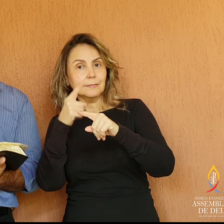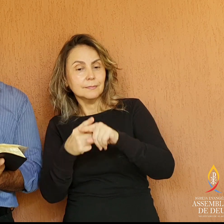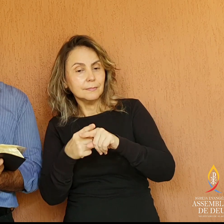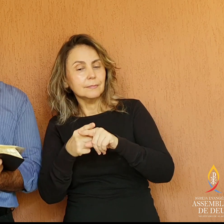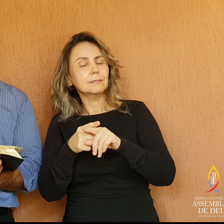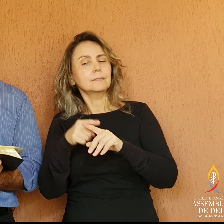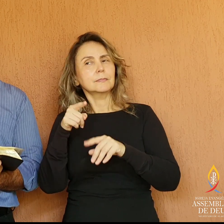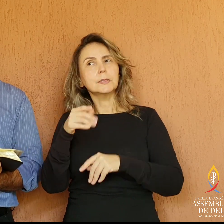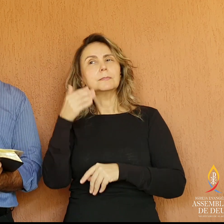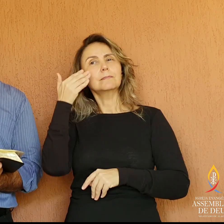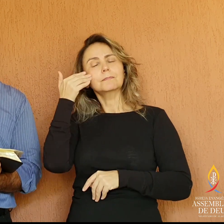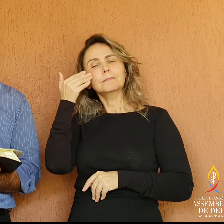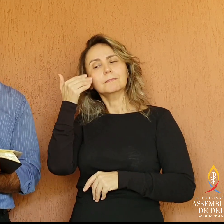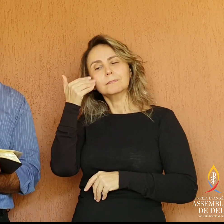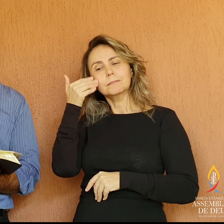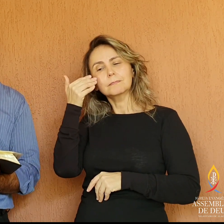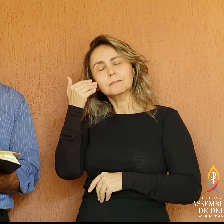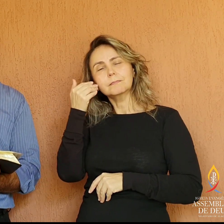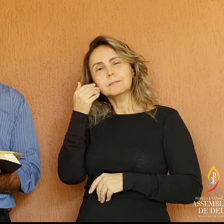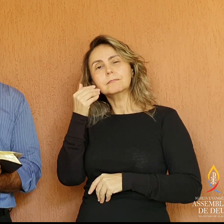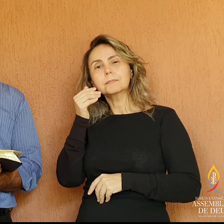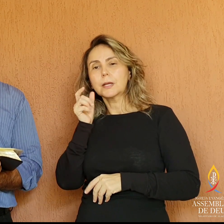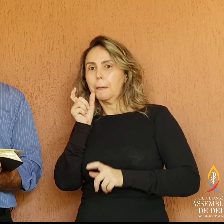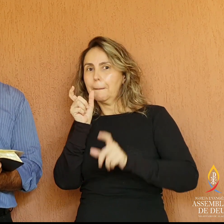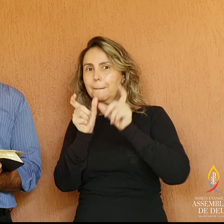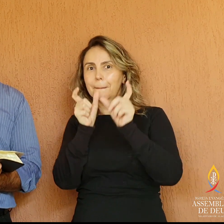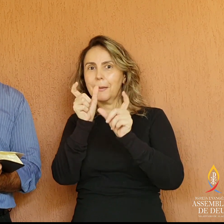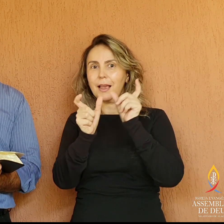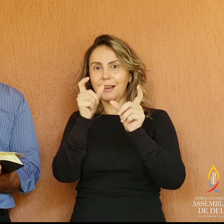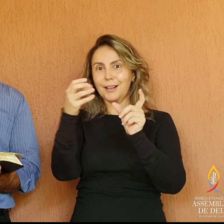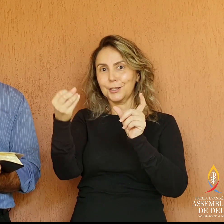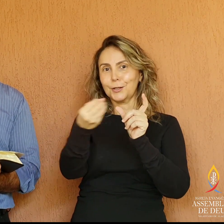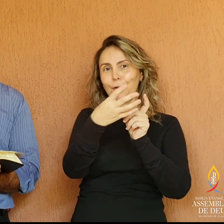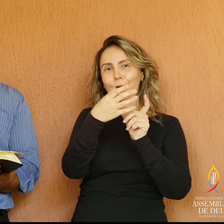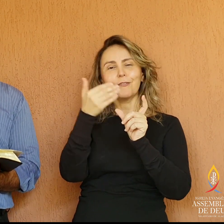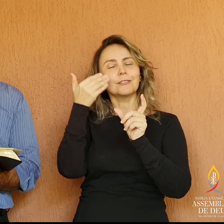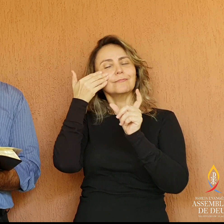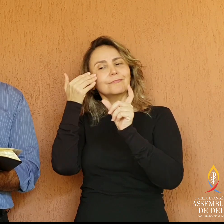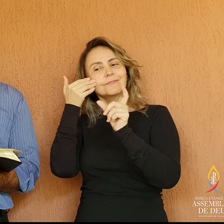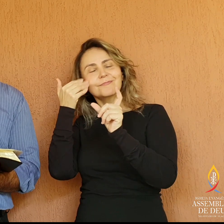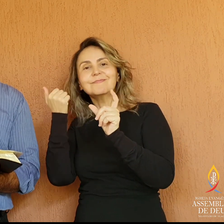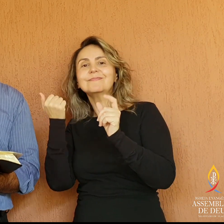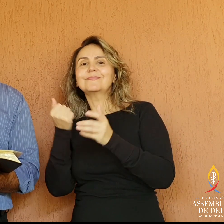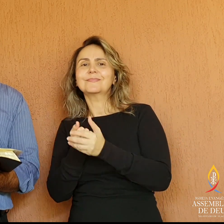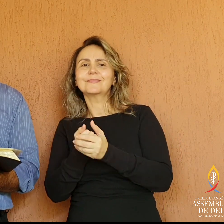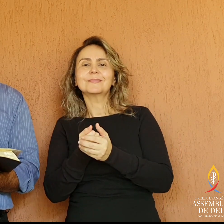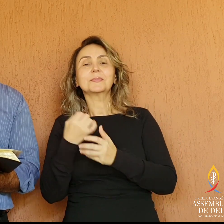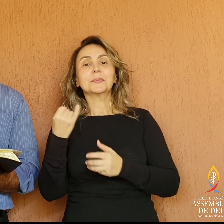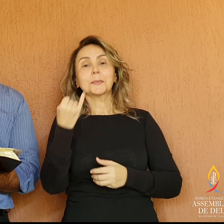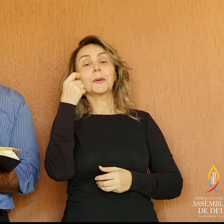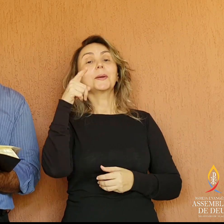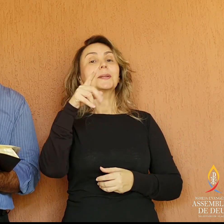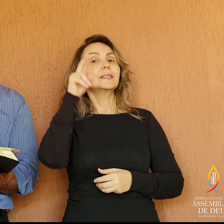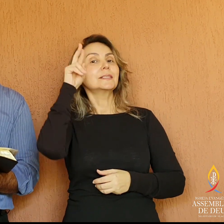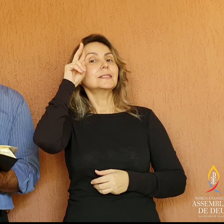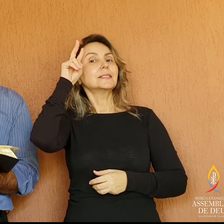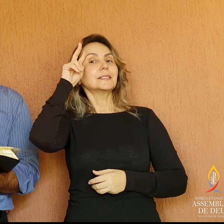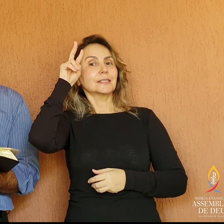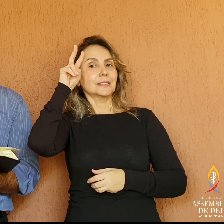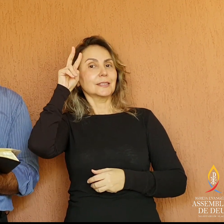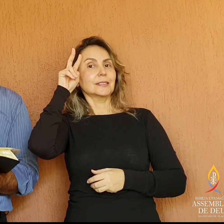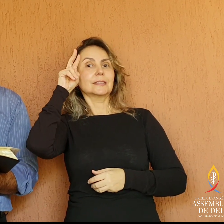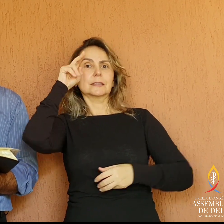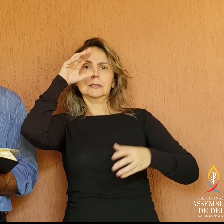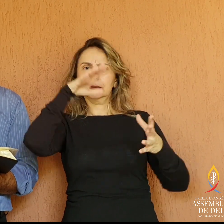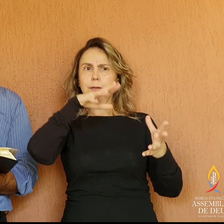seu pensamento, você vai aprender novas palavras. E é importante também você lembrar, entender que o mundo tem